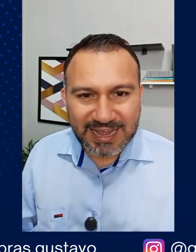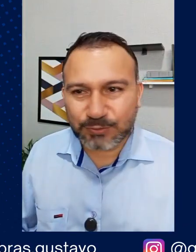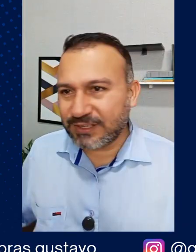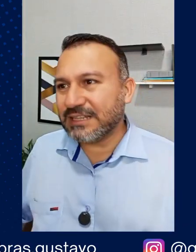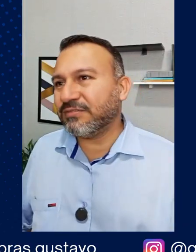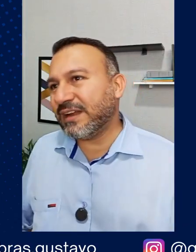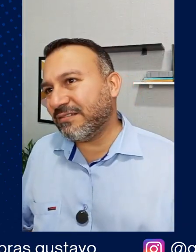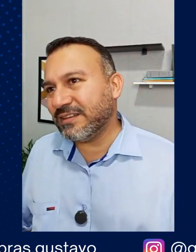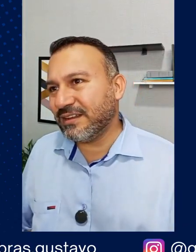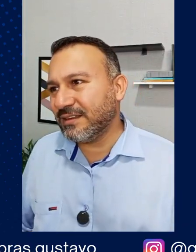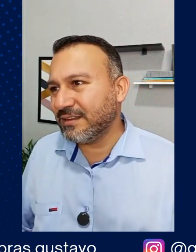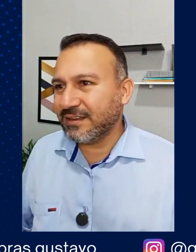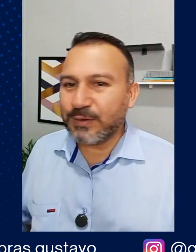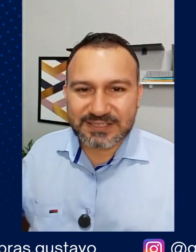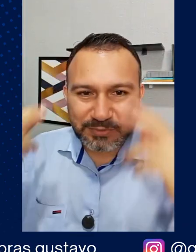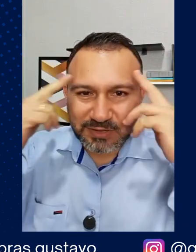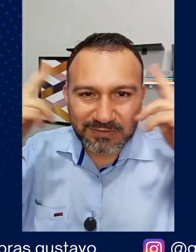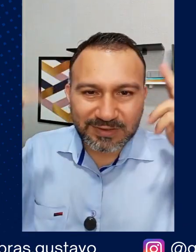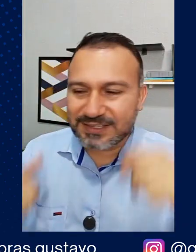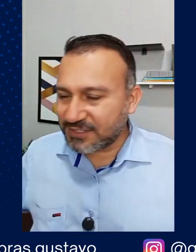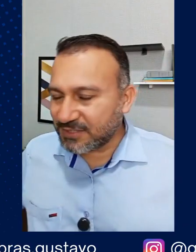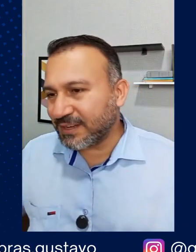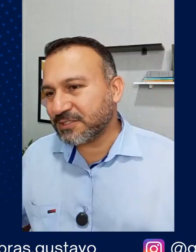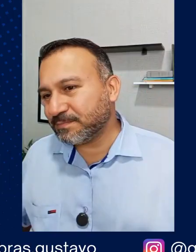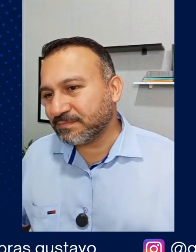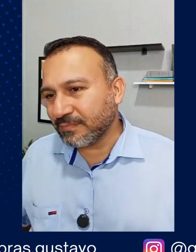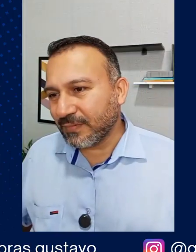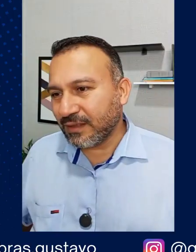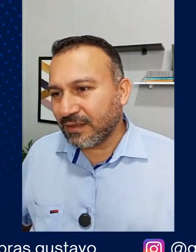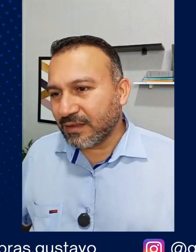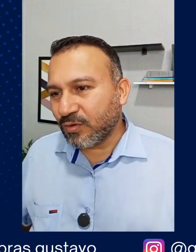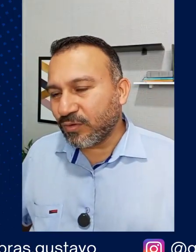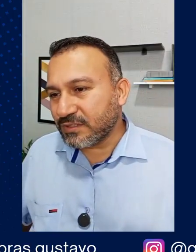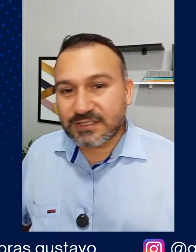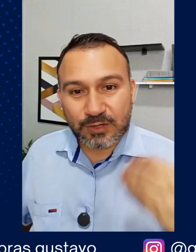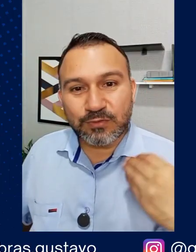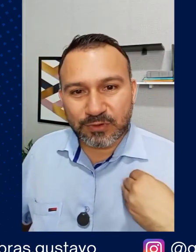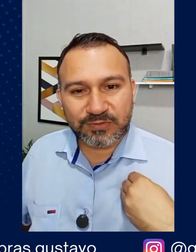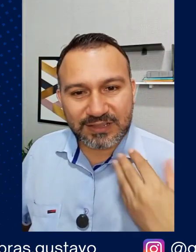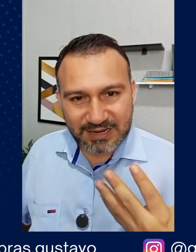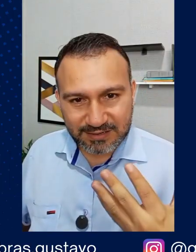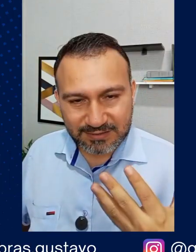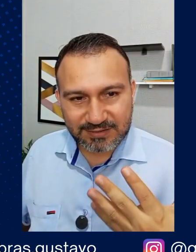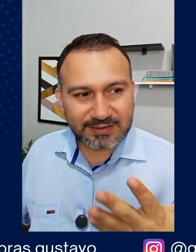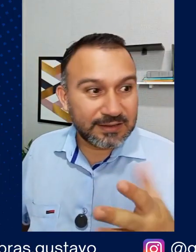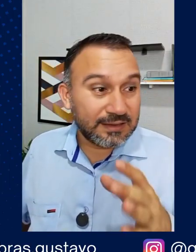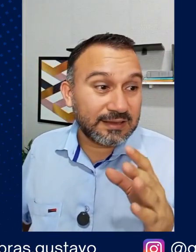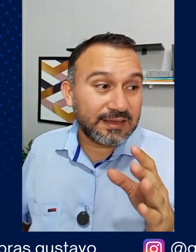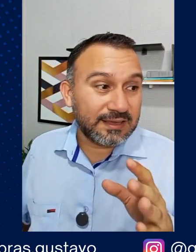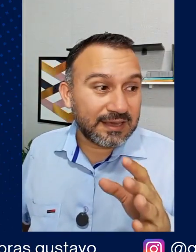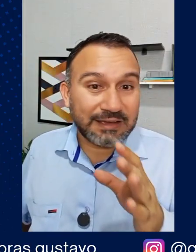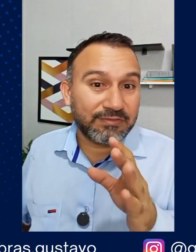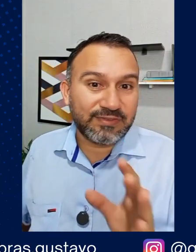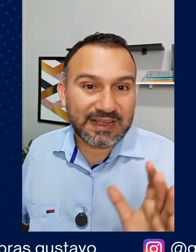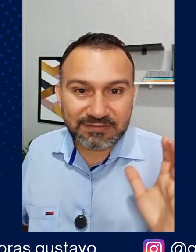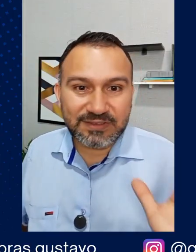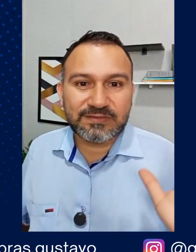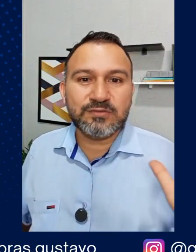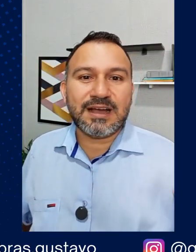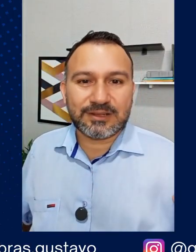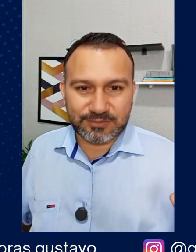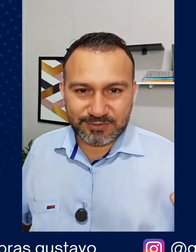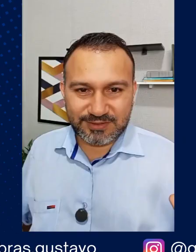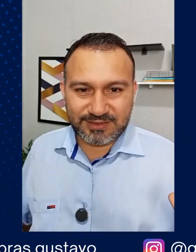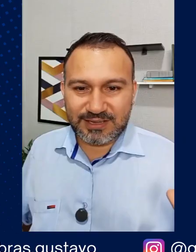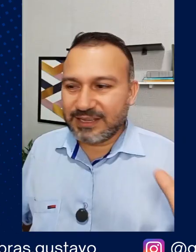exemplo do rato aqui da Flávia, né? É o exemplo que me veio recentemente. Se eu for falar que a Flávia